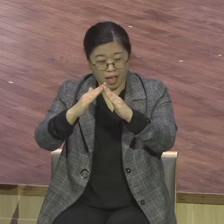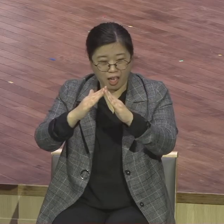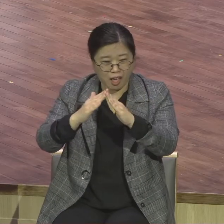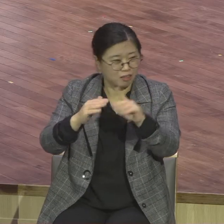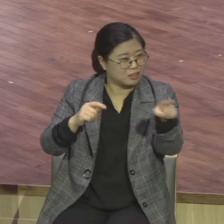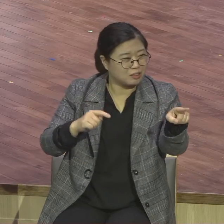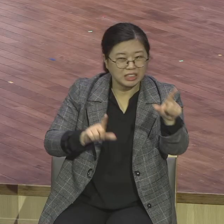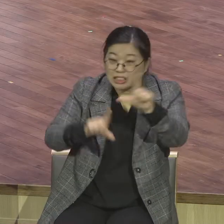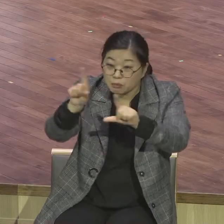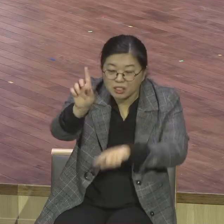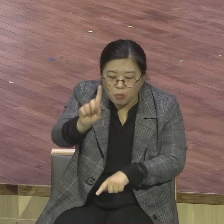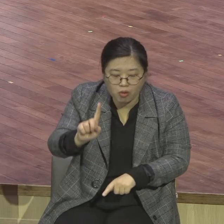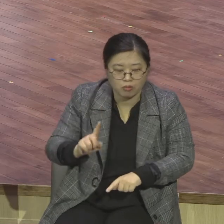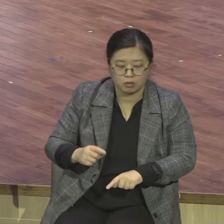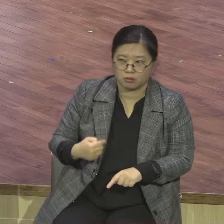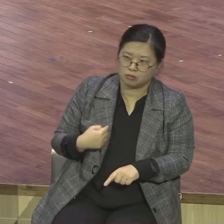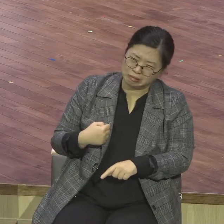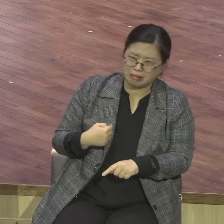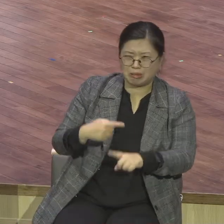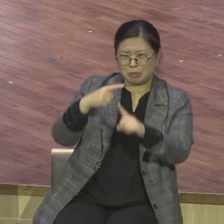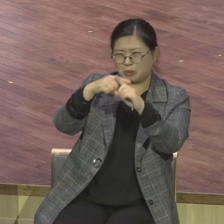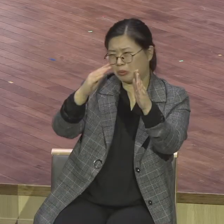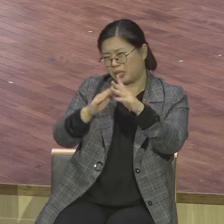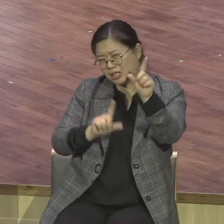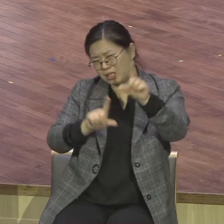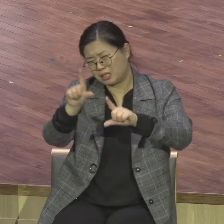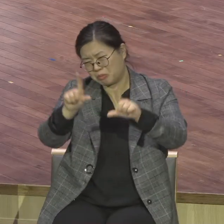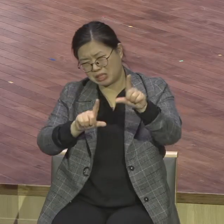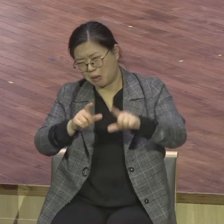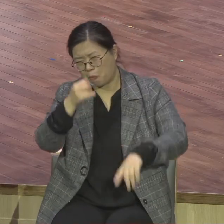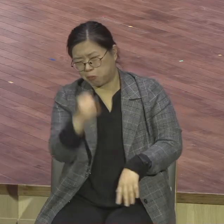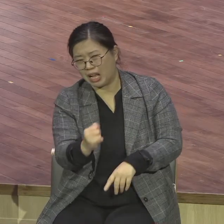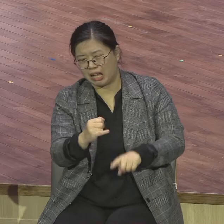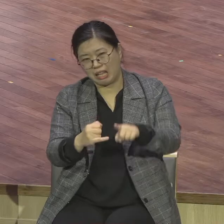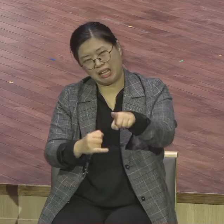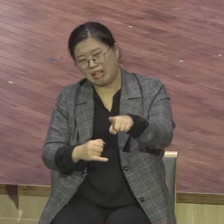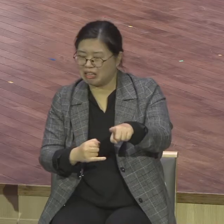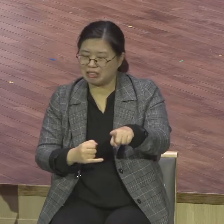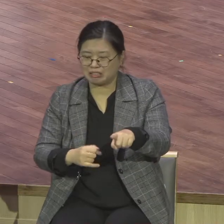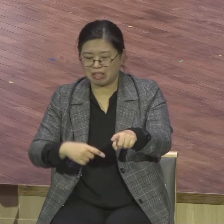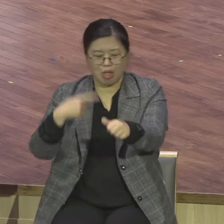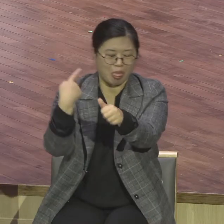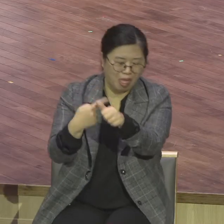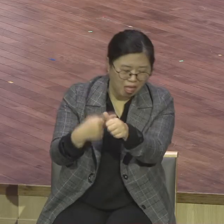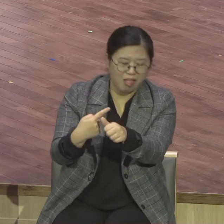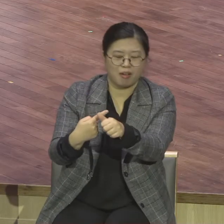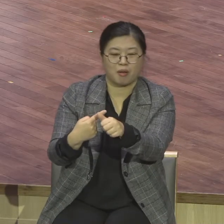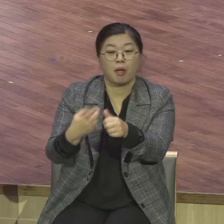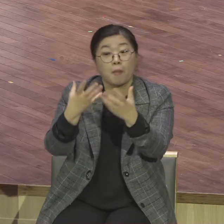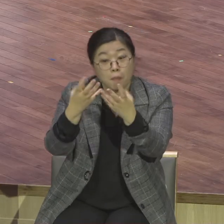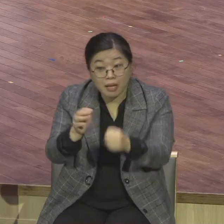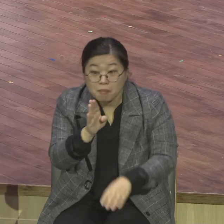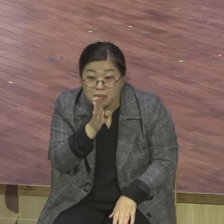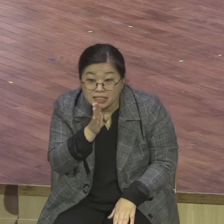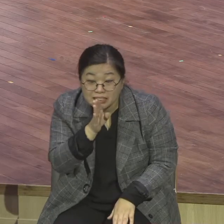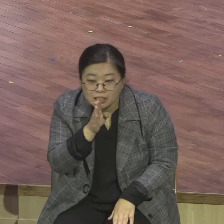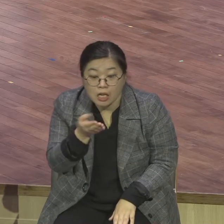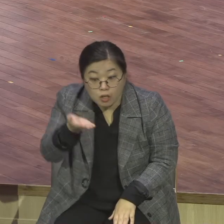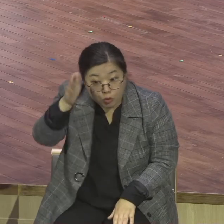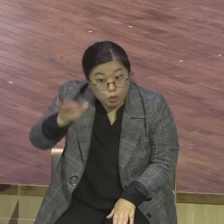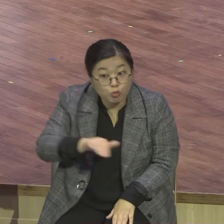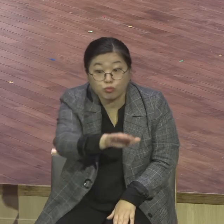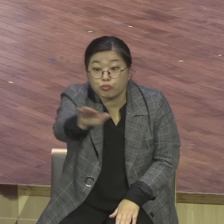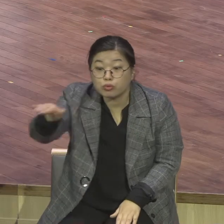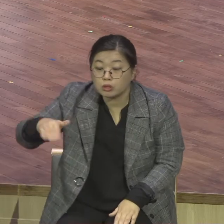버려져 짓밟히고 있습니다. 야고보서는 이런 시대의 상황에 어떻게 대처해 나갈 것인가에 대해서